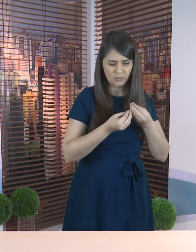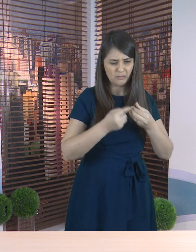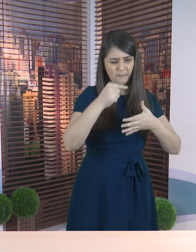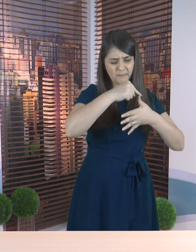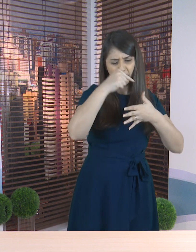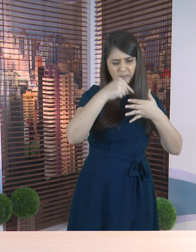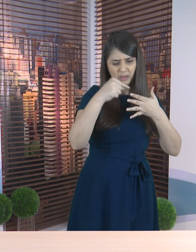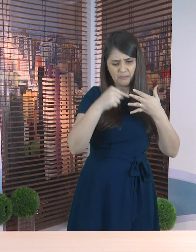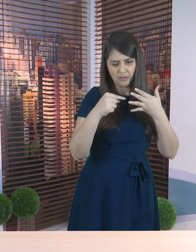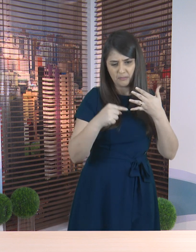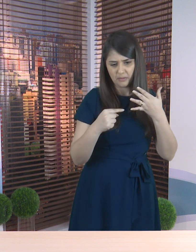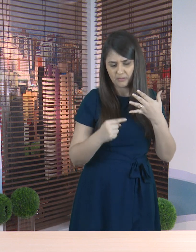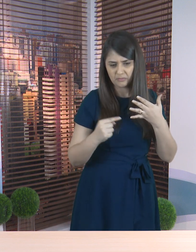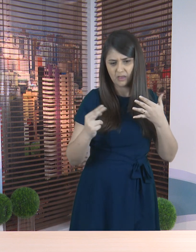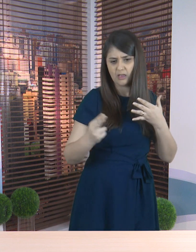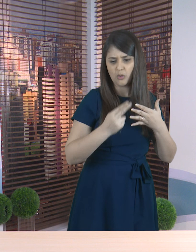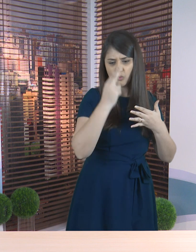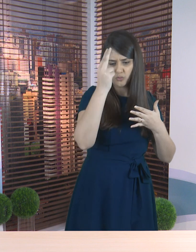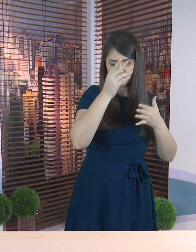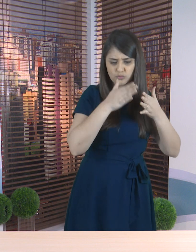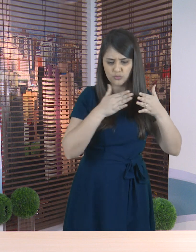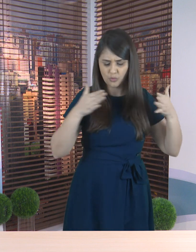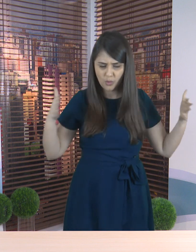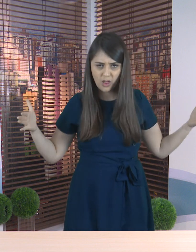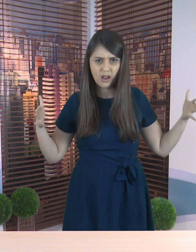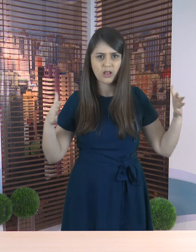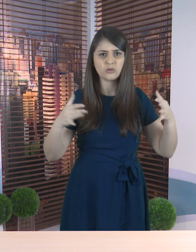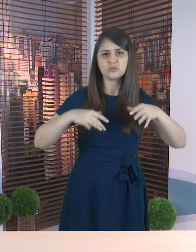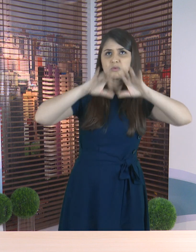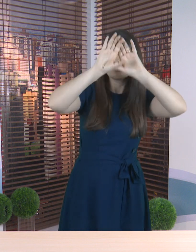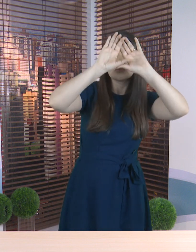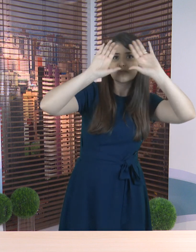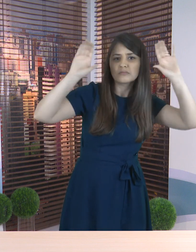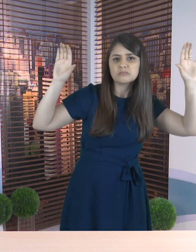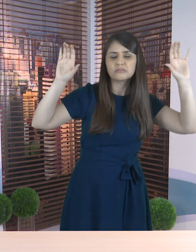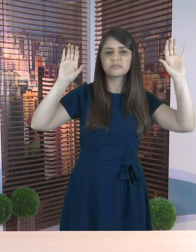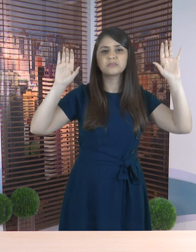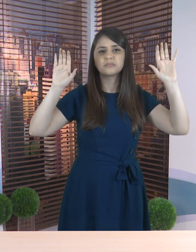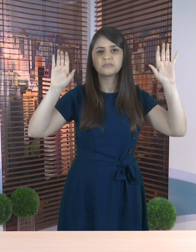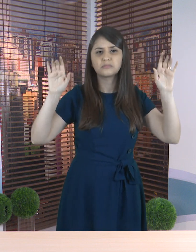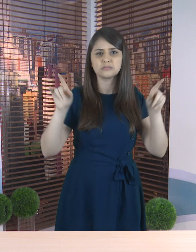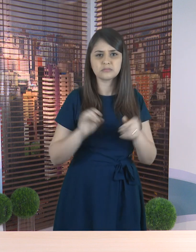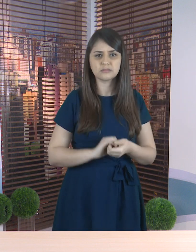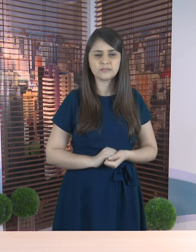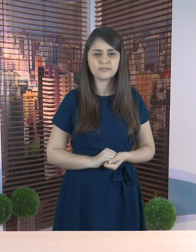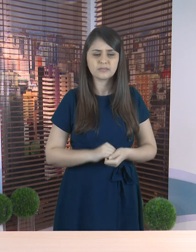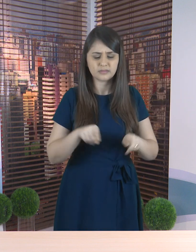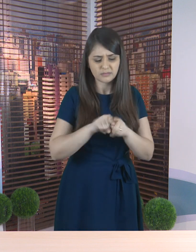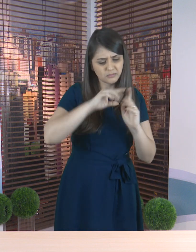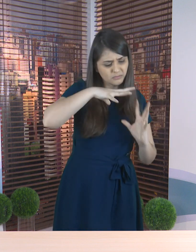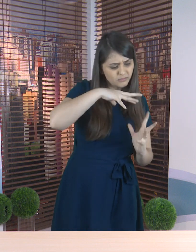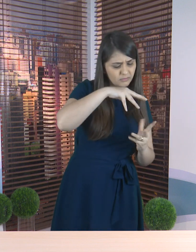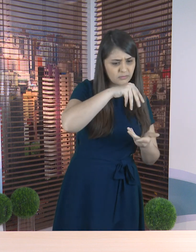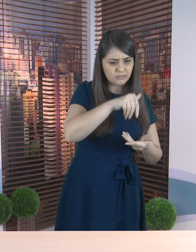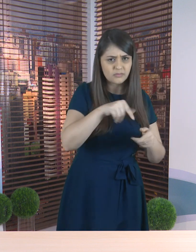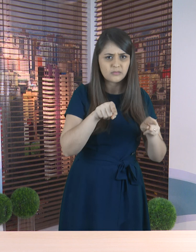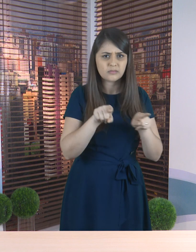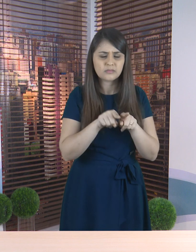e no mar. Mais adiante, o patriarca irá usar metáforas semelhantes, mas dessa vez para lamentar